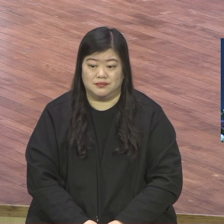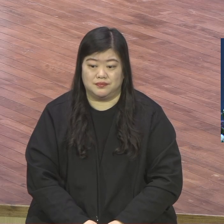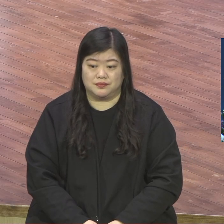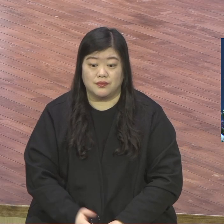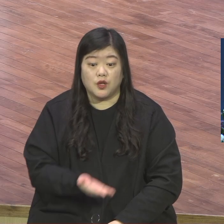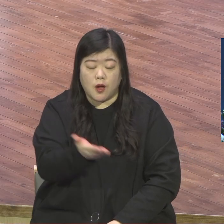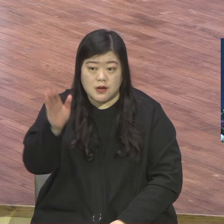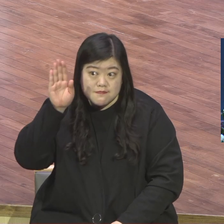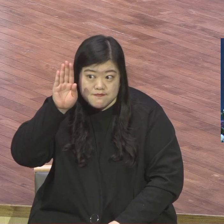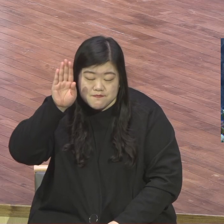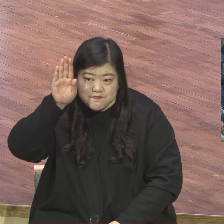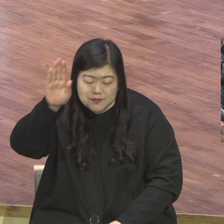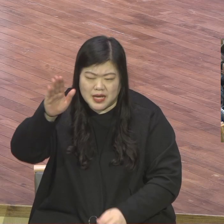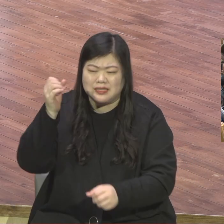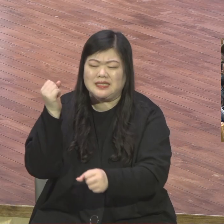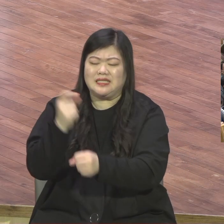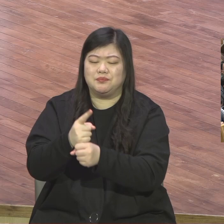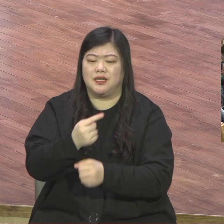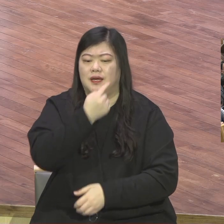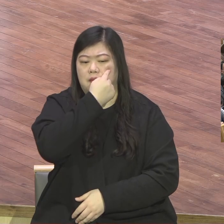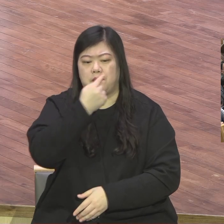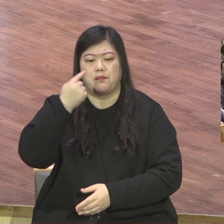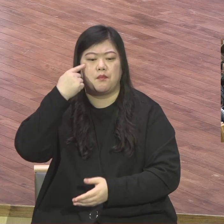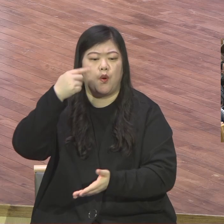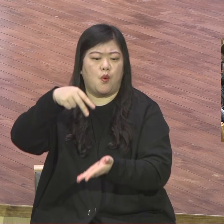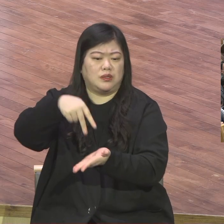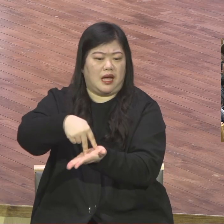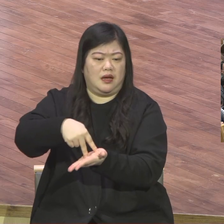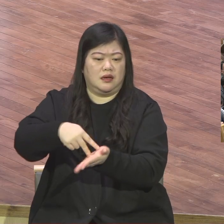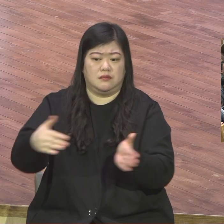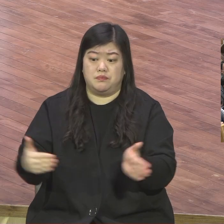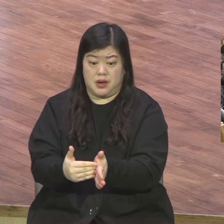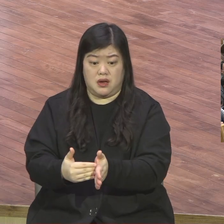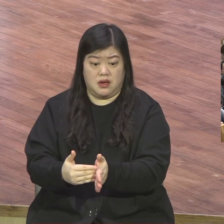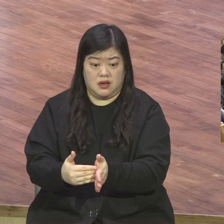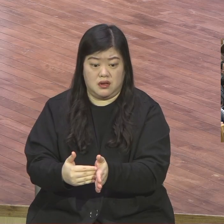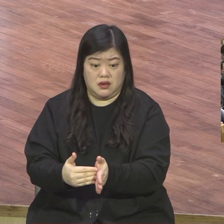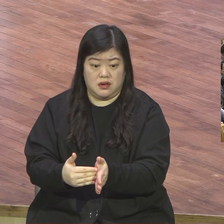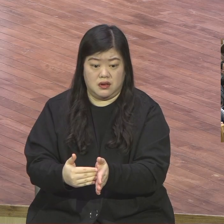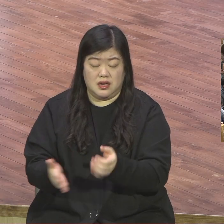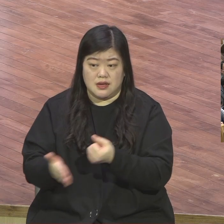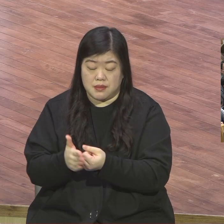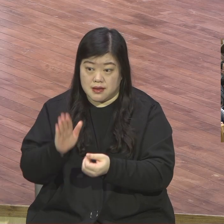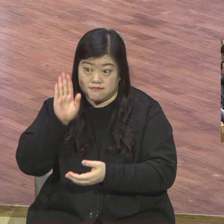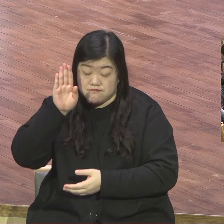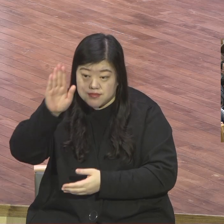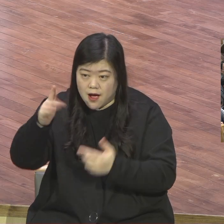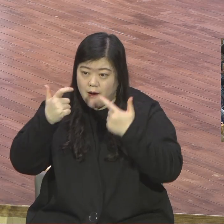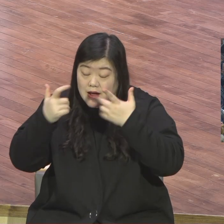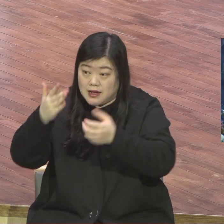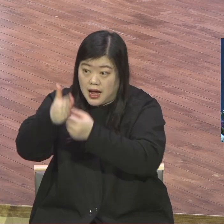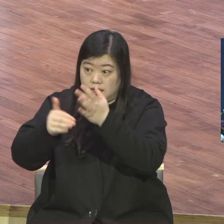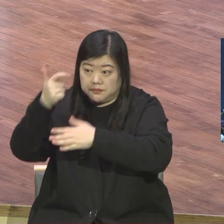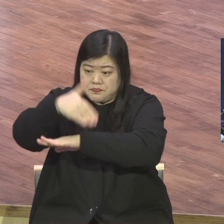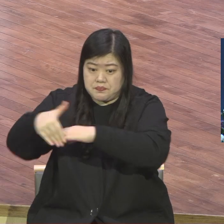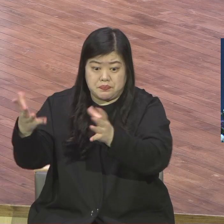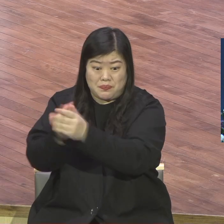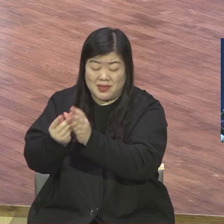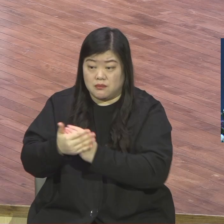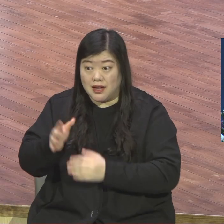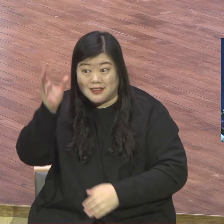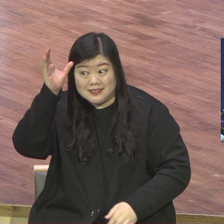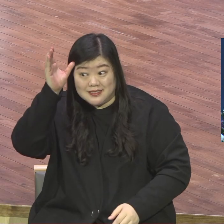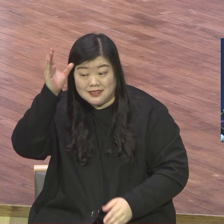완벽하게 보장된 줄 믿으시기 바랍니다. 보장됐어요. 이분을 고백하고 믿고 그렇게 사세요. 고백